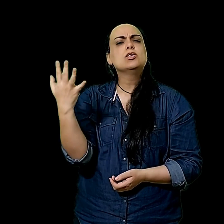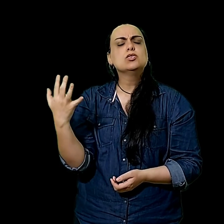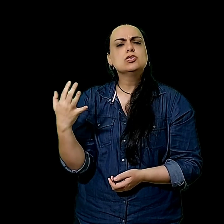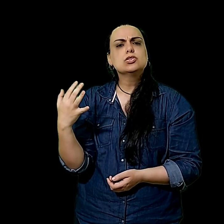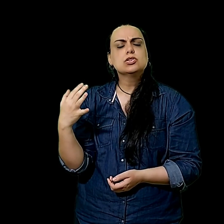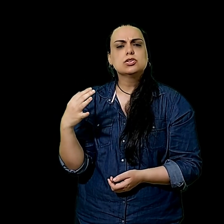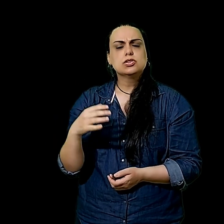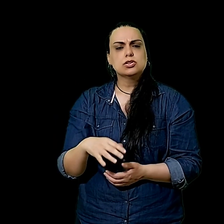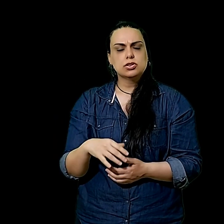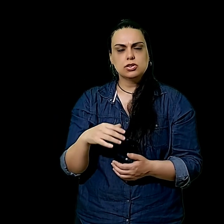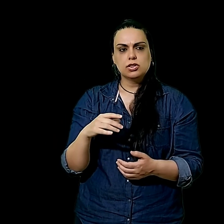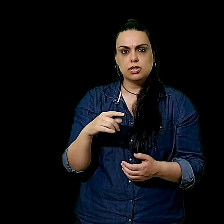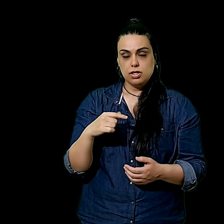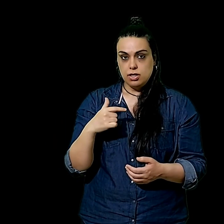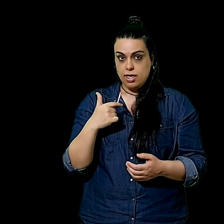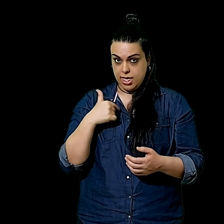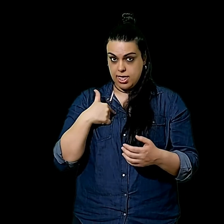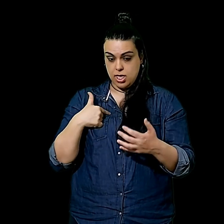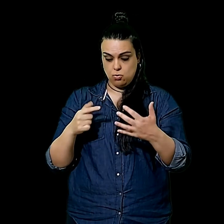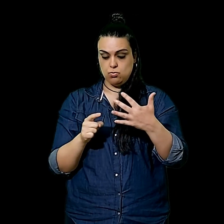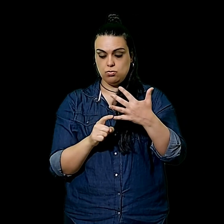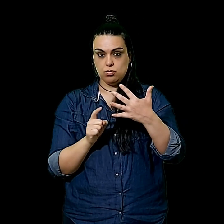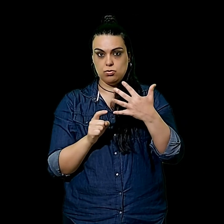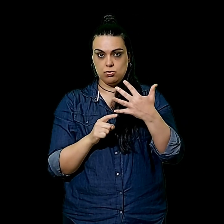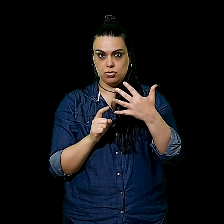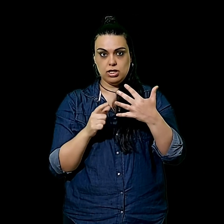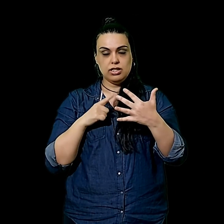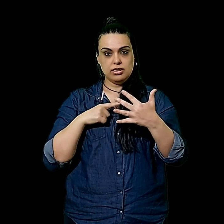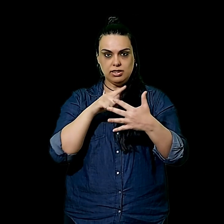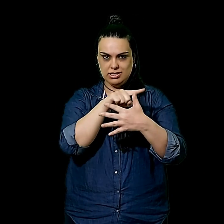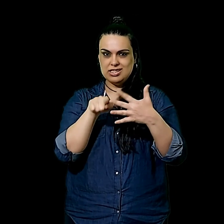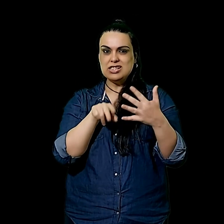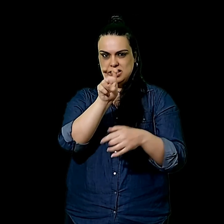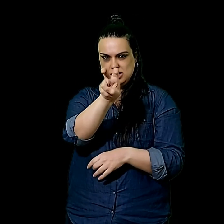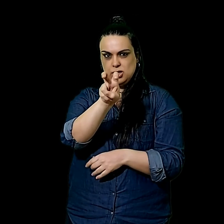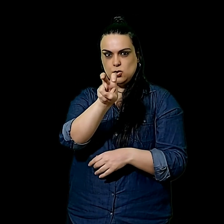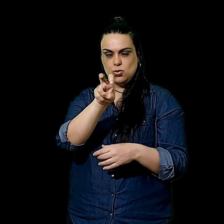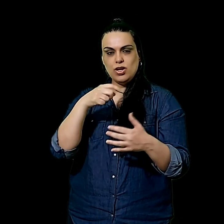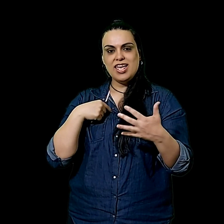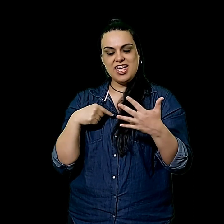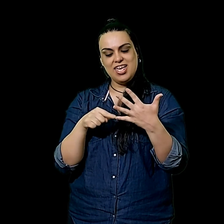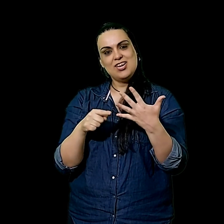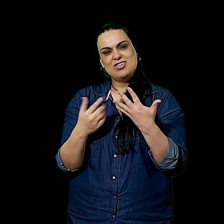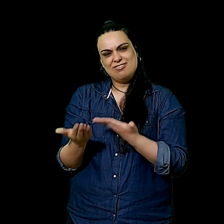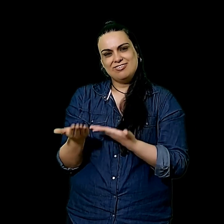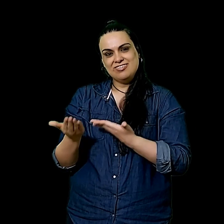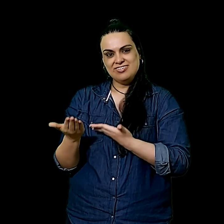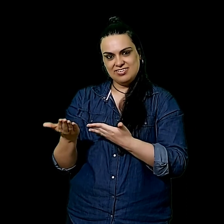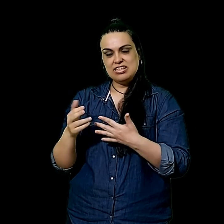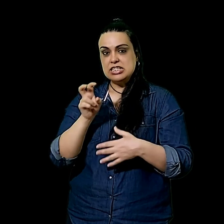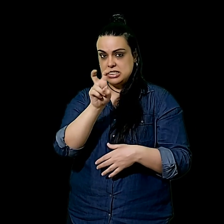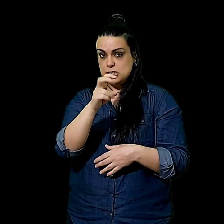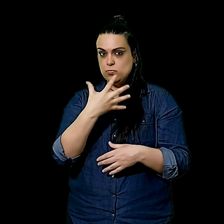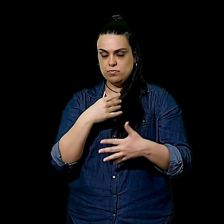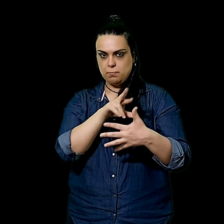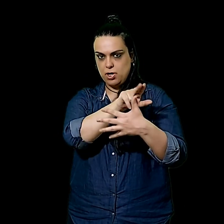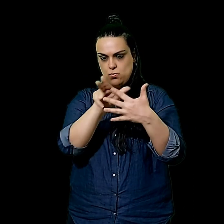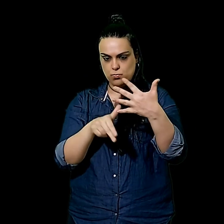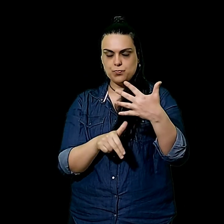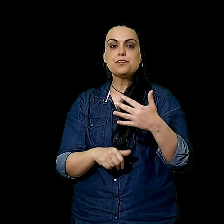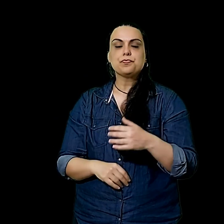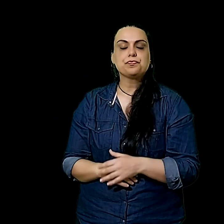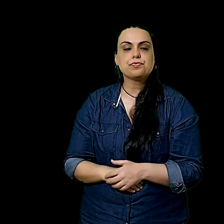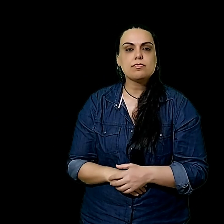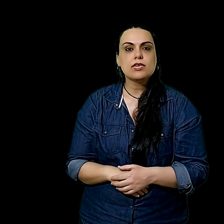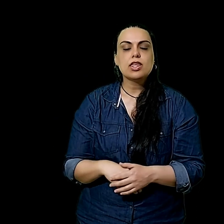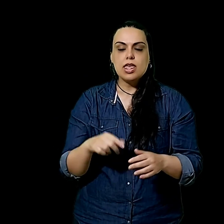irmãos? Eu sou a quinta, nós somos 5. Eu sou a caçula de 5 filhos. Isso. Eu queria